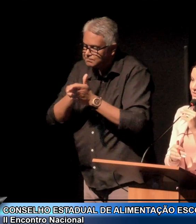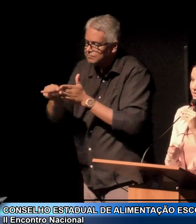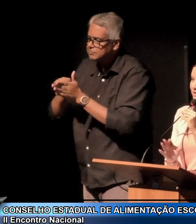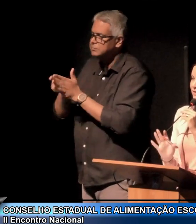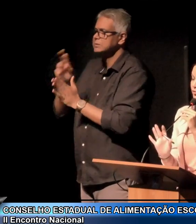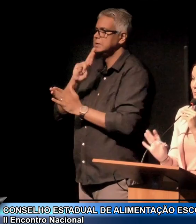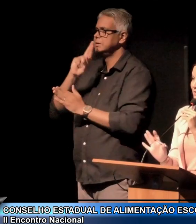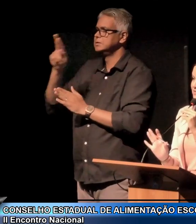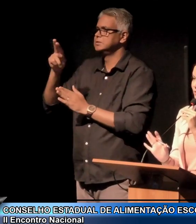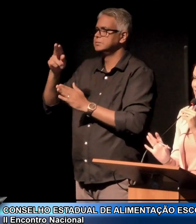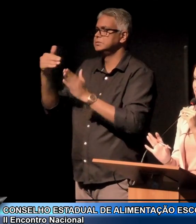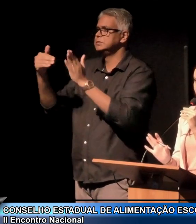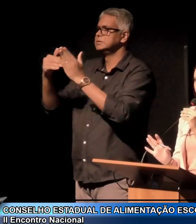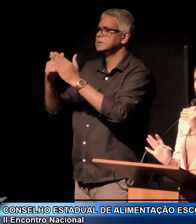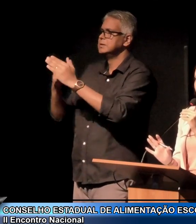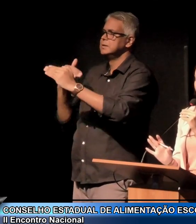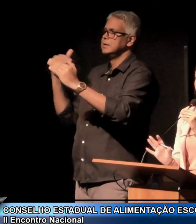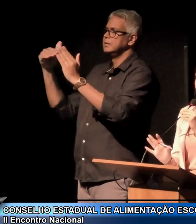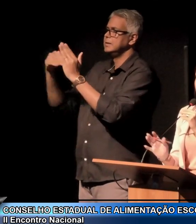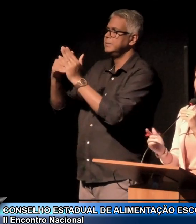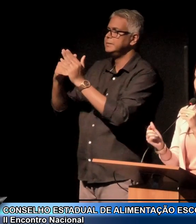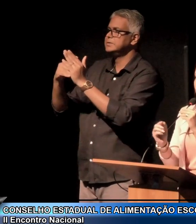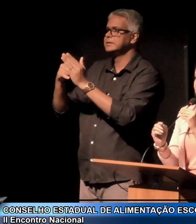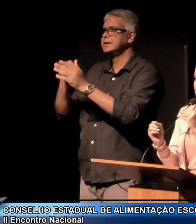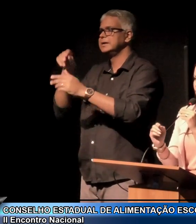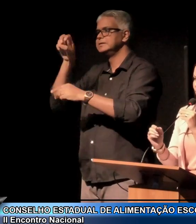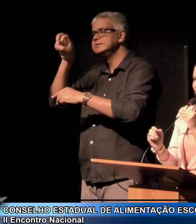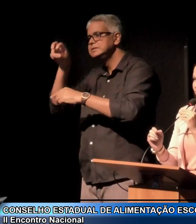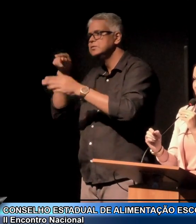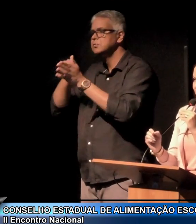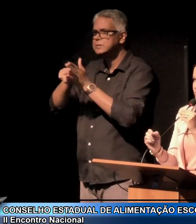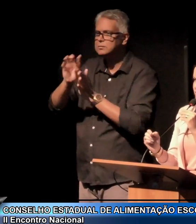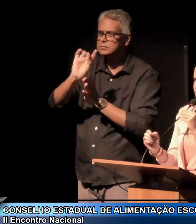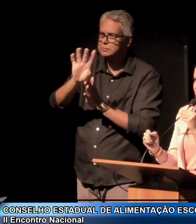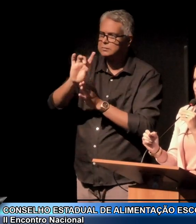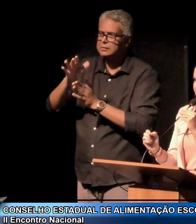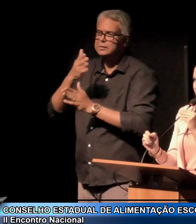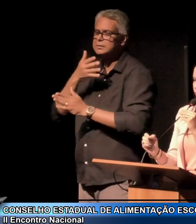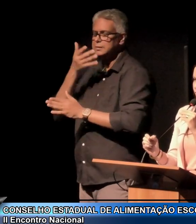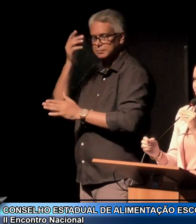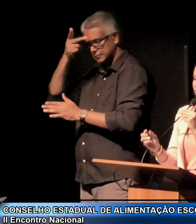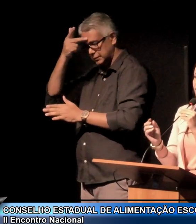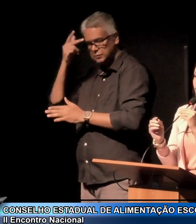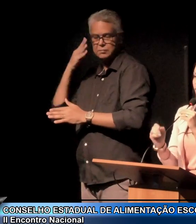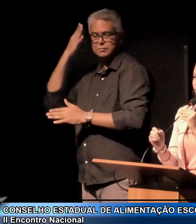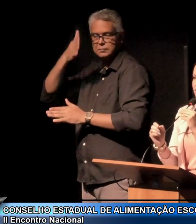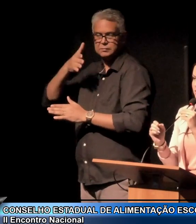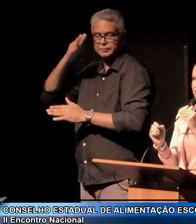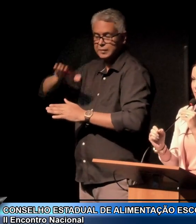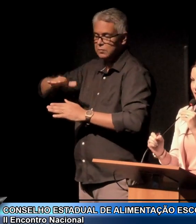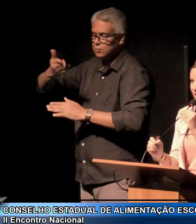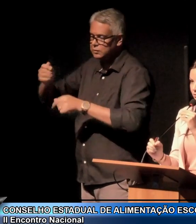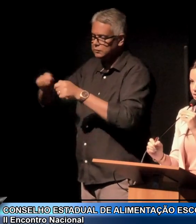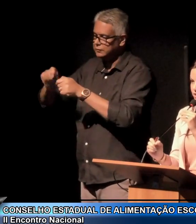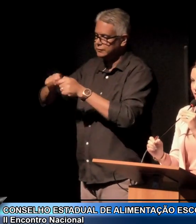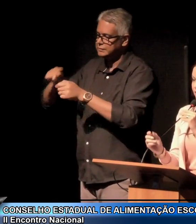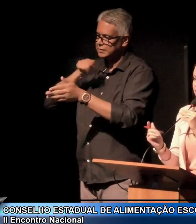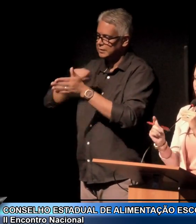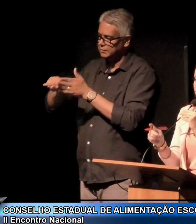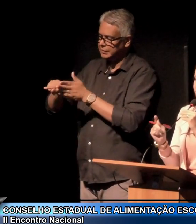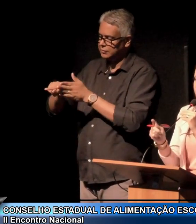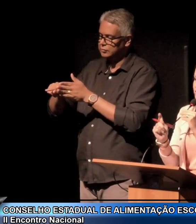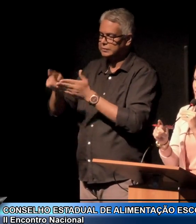respondidas aqui no máximo até cinco Então quando vocês colocarem no papelzinho de vocês a pergunta coloquem seus e-mails